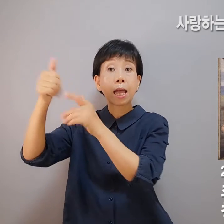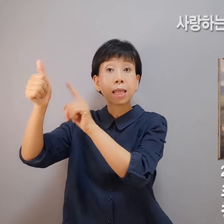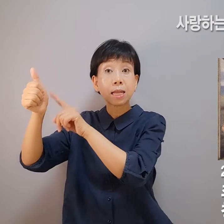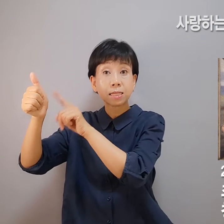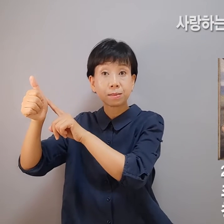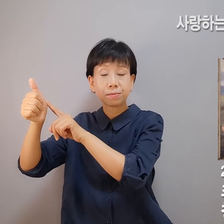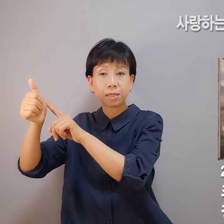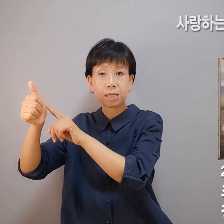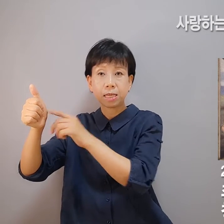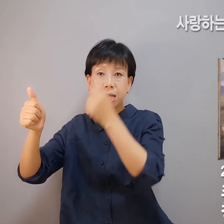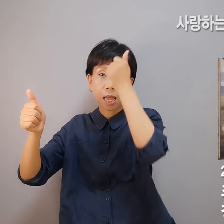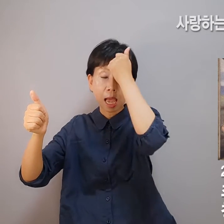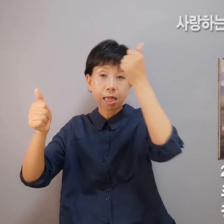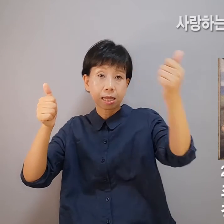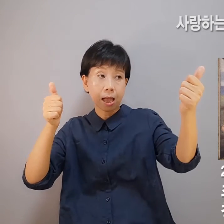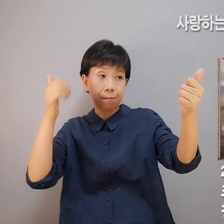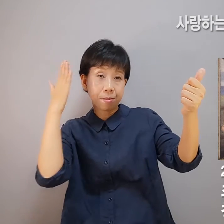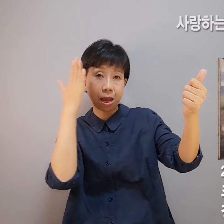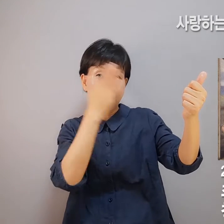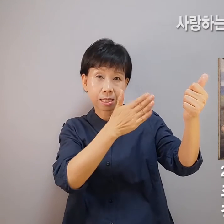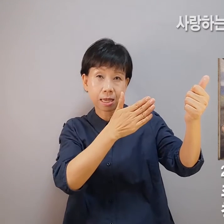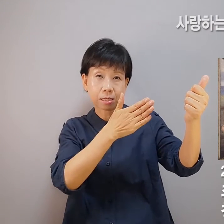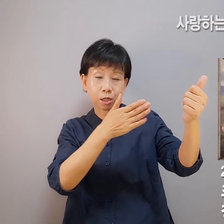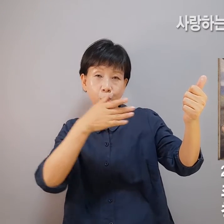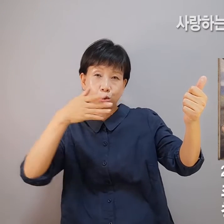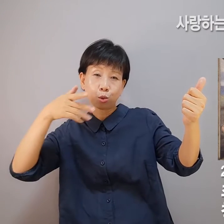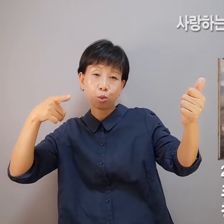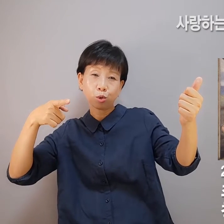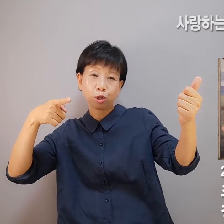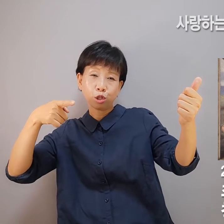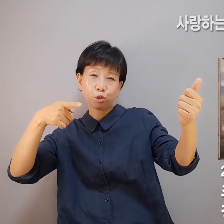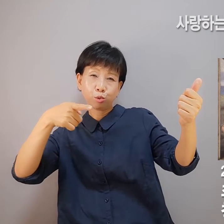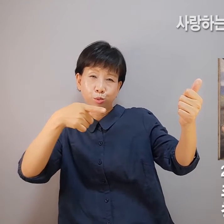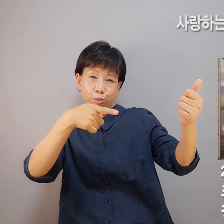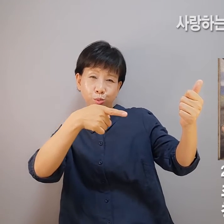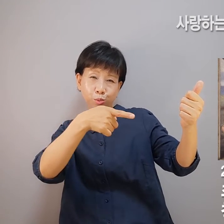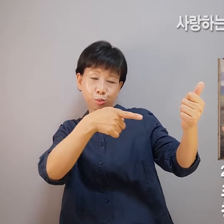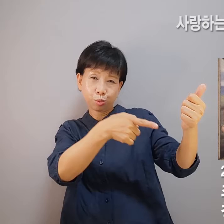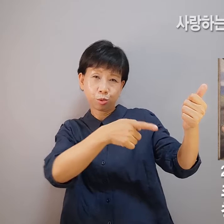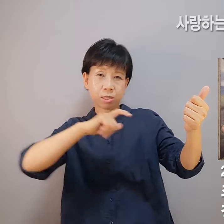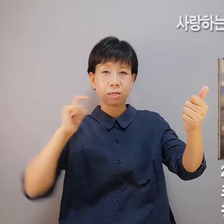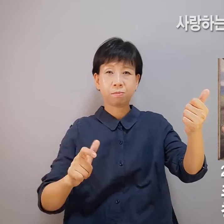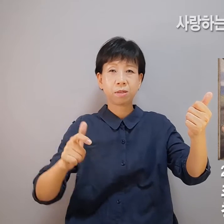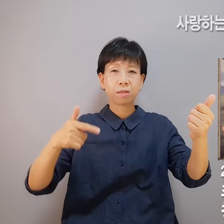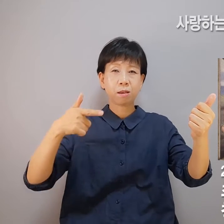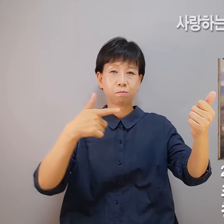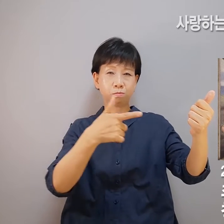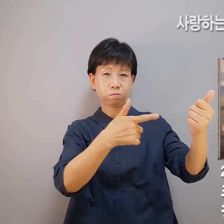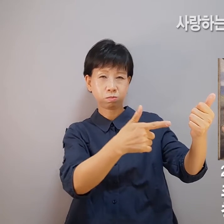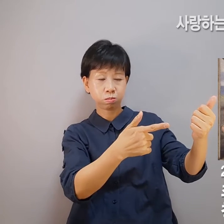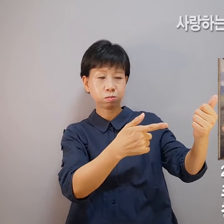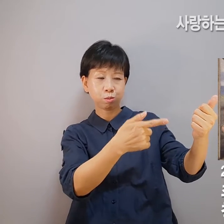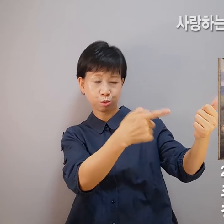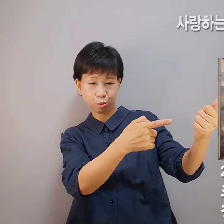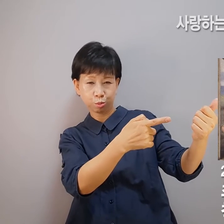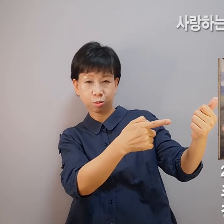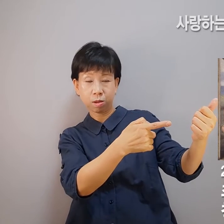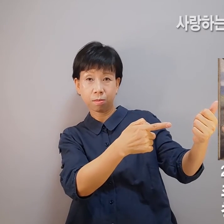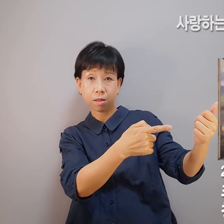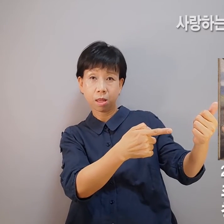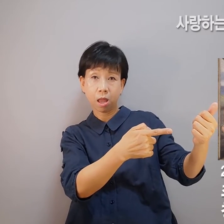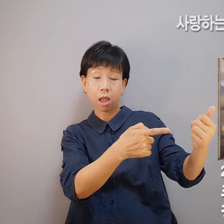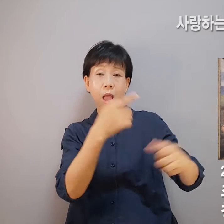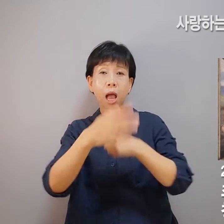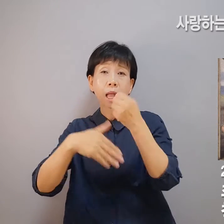손가락을 쭉 내밀고 계시는 것 같지요. 하나님은 아담에게 가까이 가기 위해서 사력을